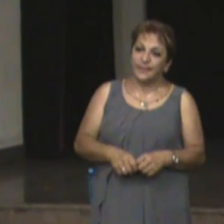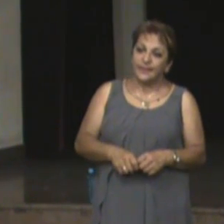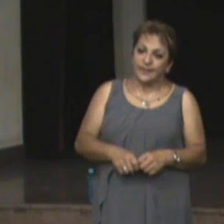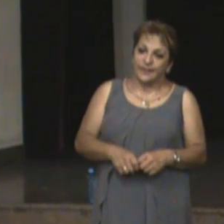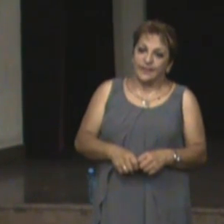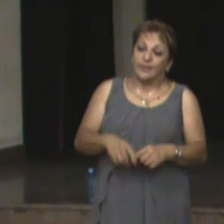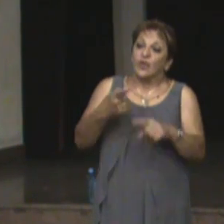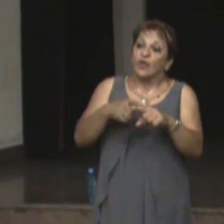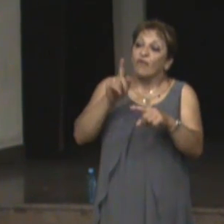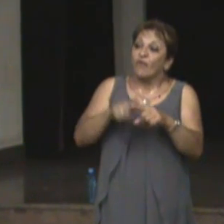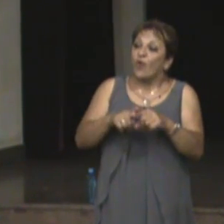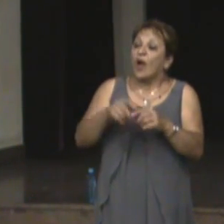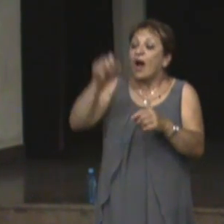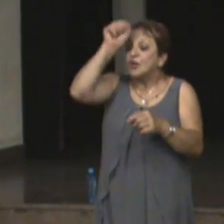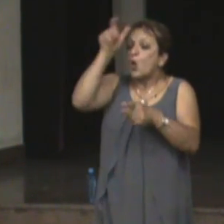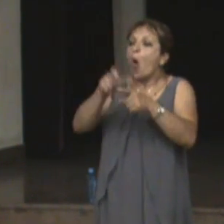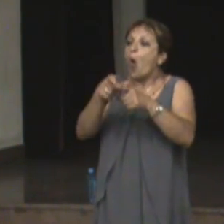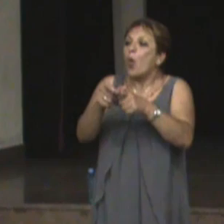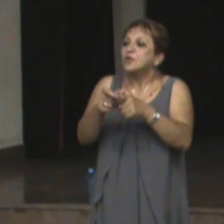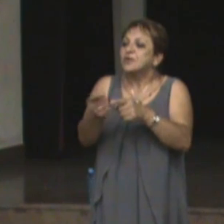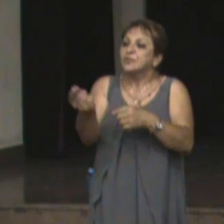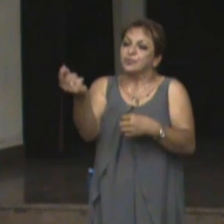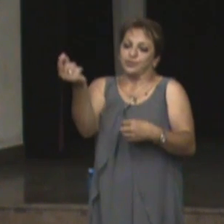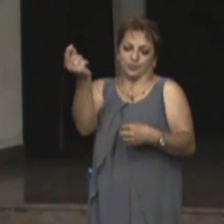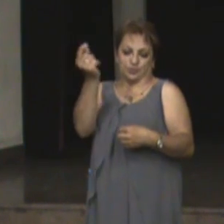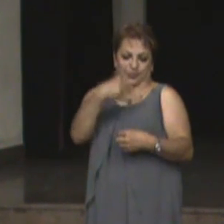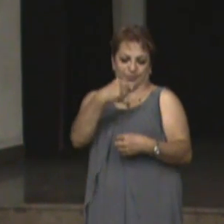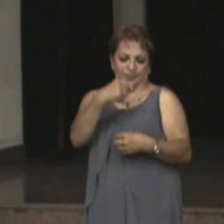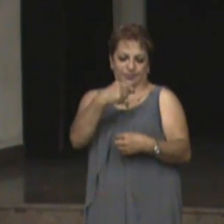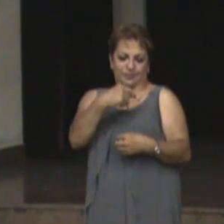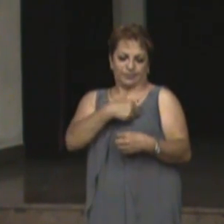որը սելմանվում է յուրաքանչյուրի սրտերին։